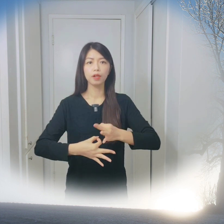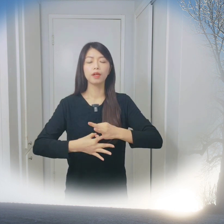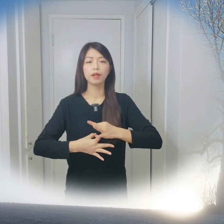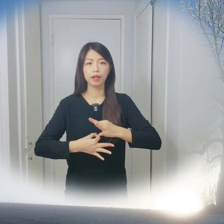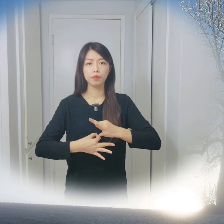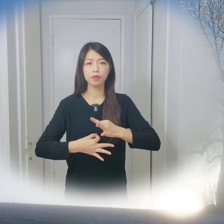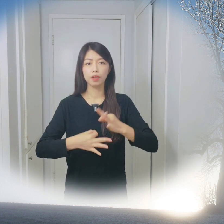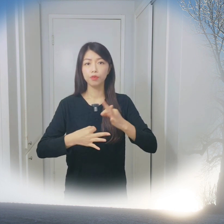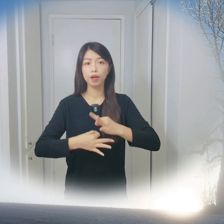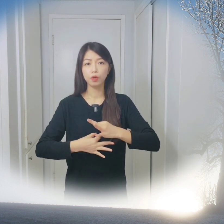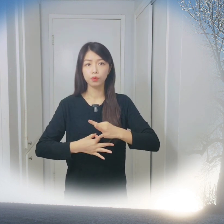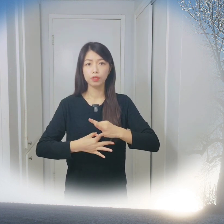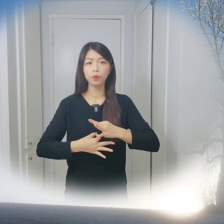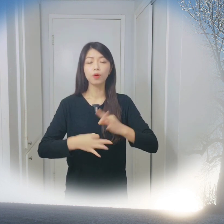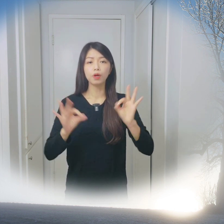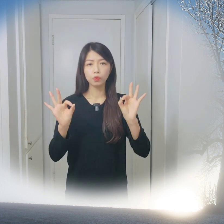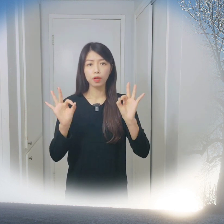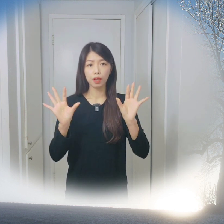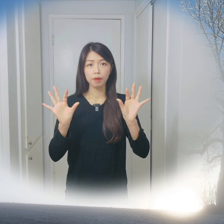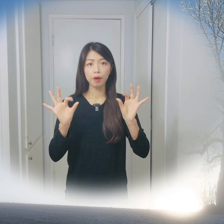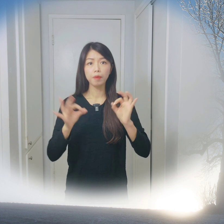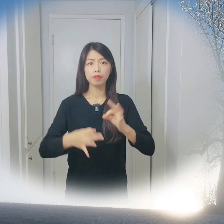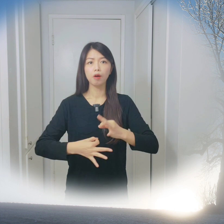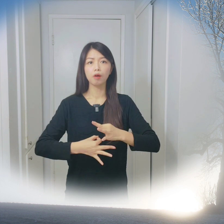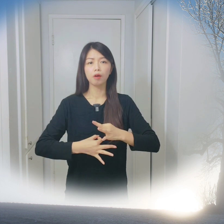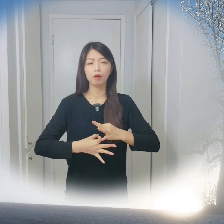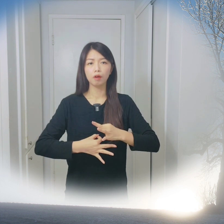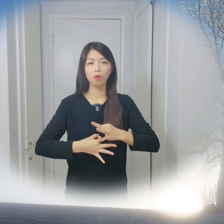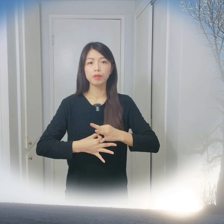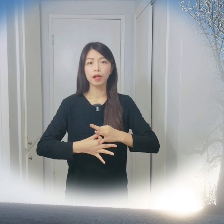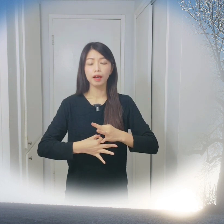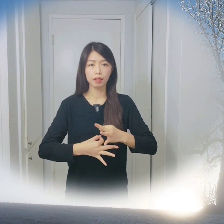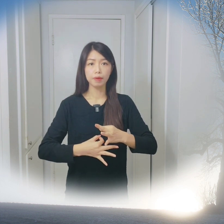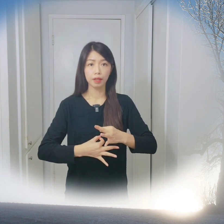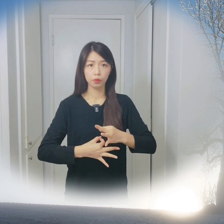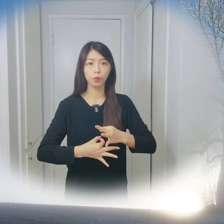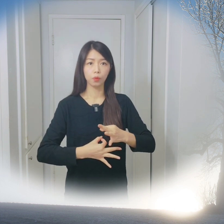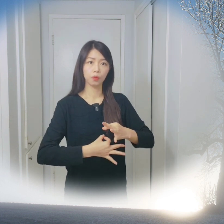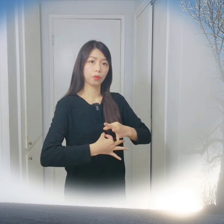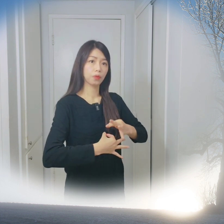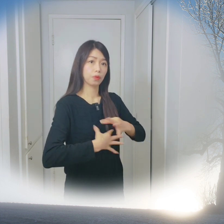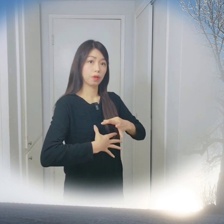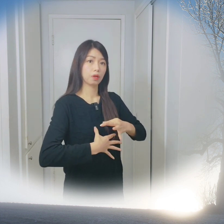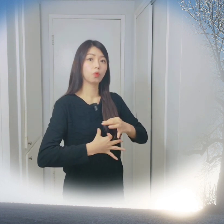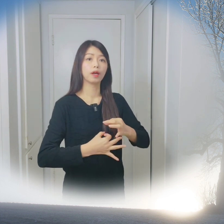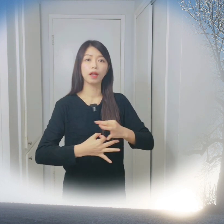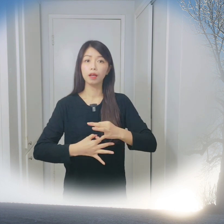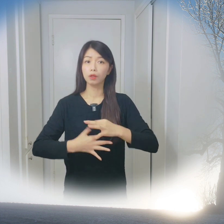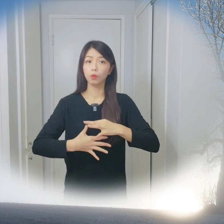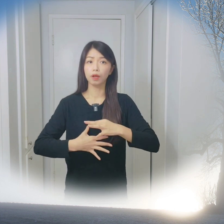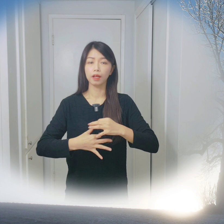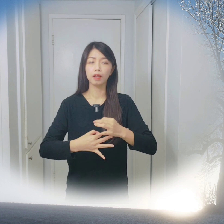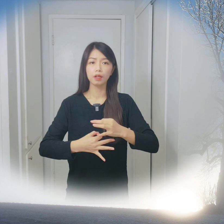이 손을 가슴 위치에 위아래로 두시고 손을 이렇게 펴면서 엄지가 가슴에 닿도록